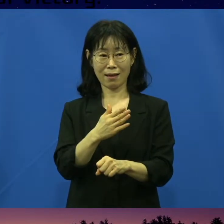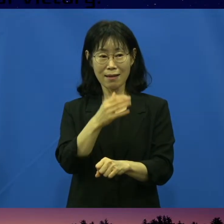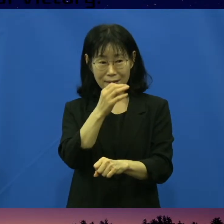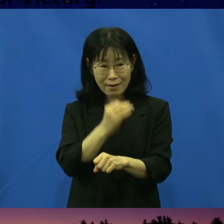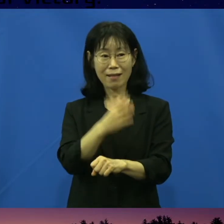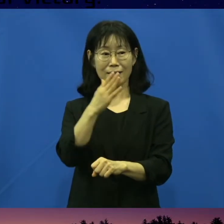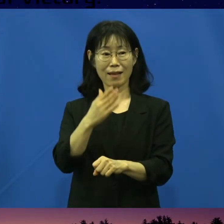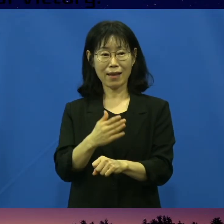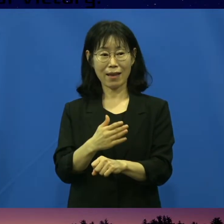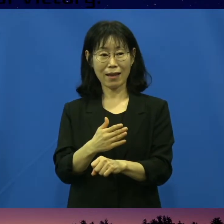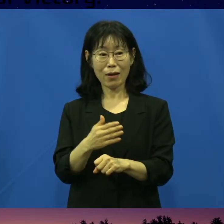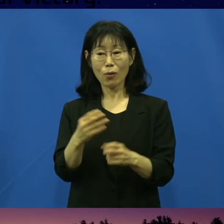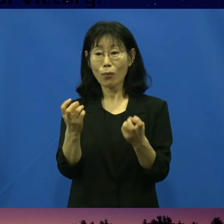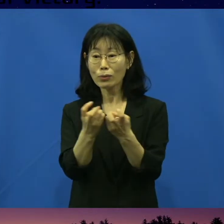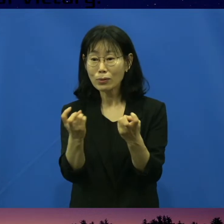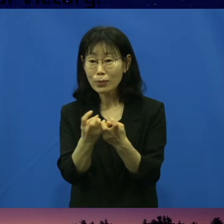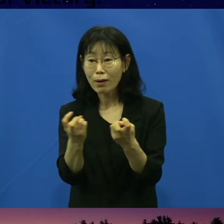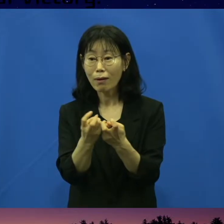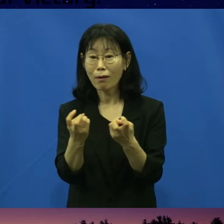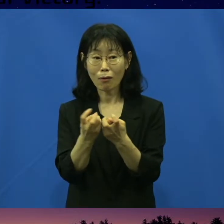담그니 완전한 순종.